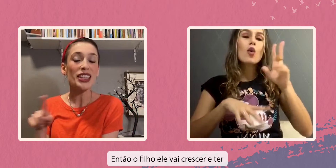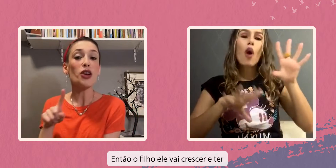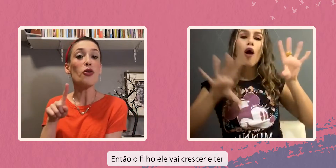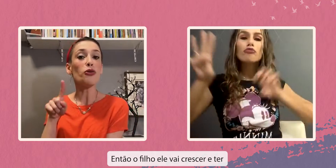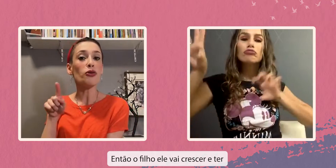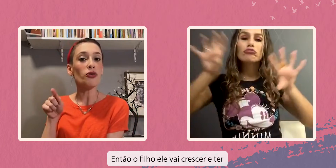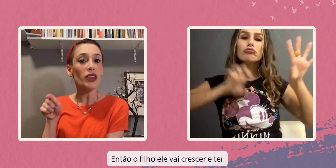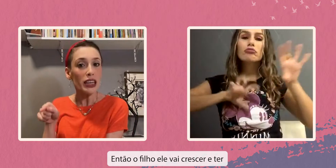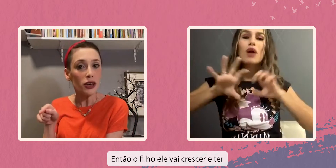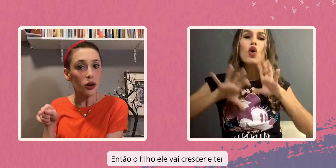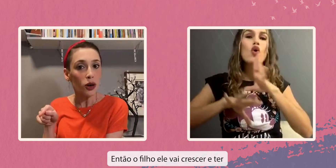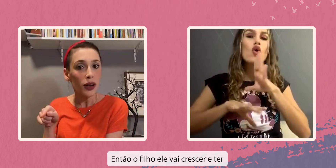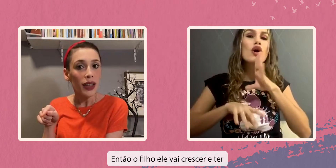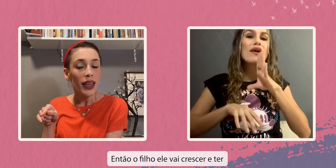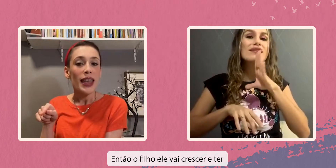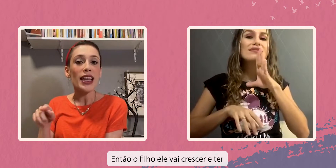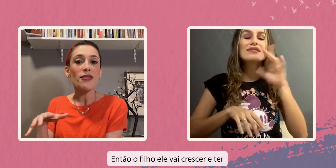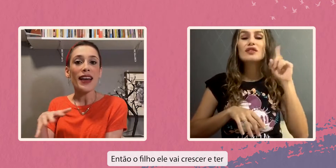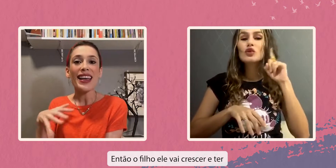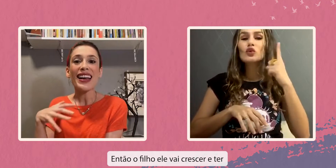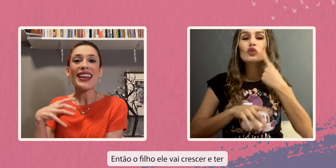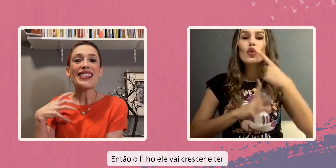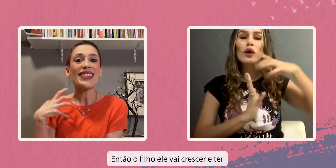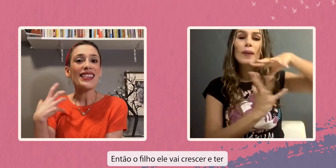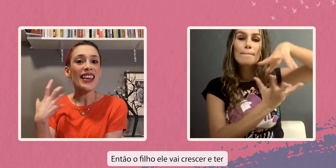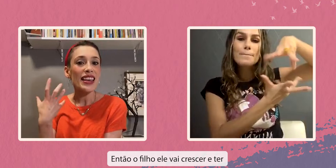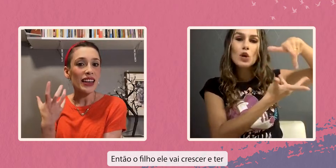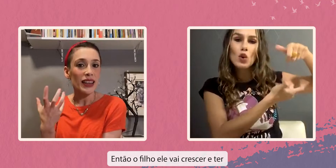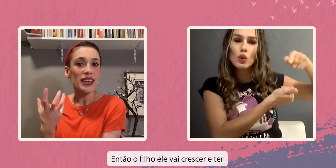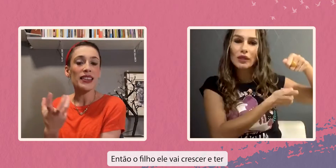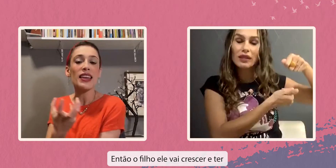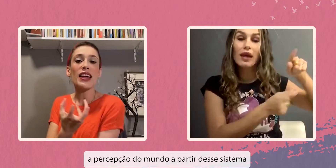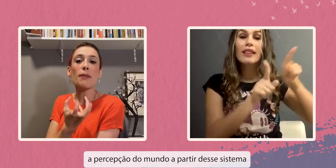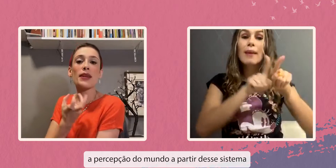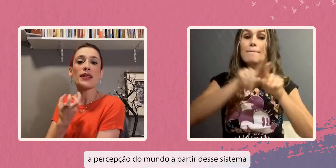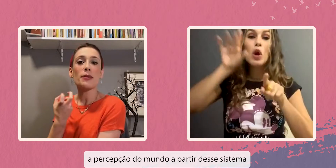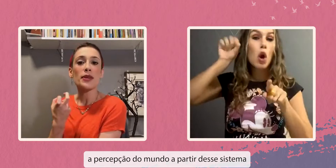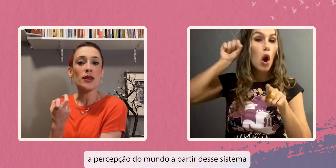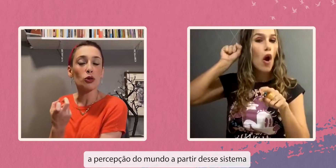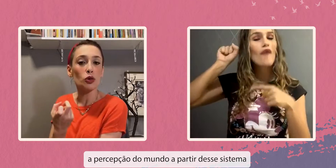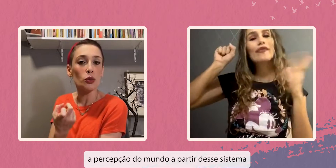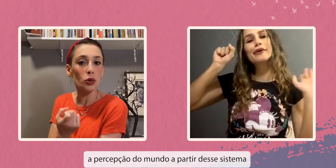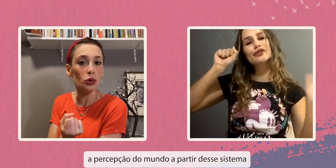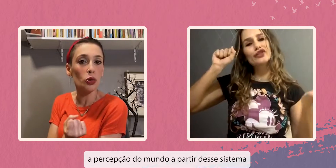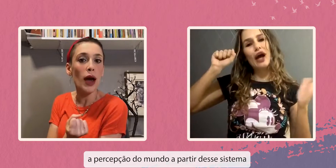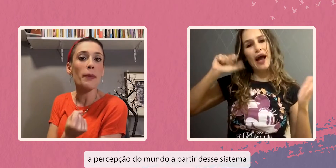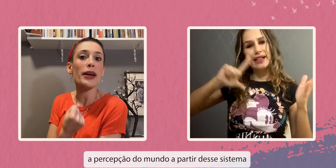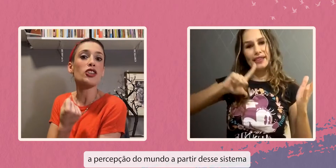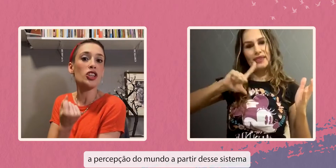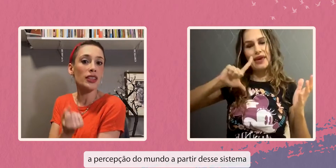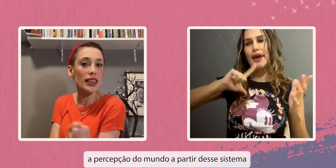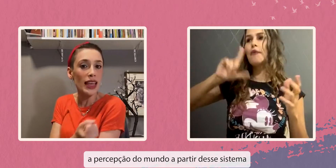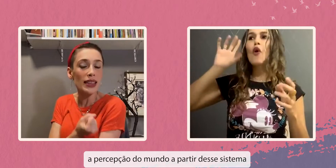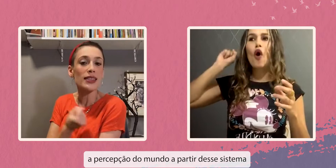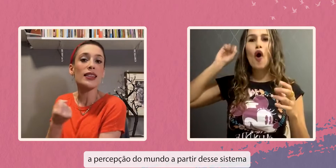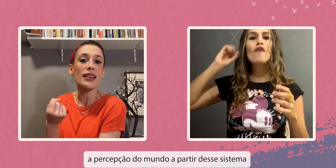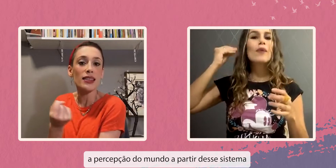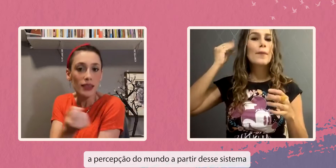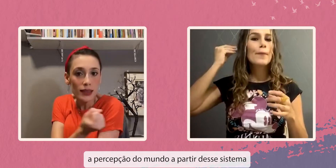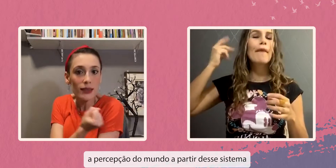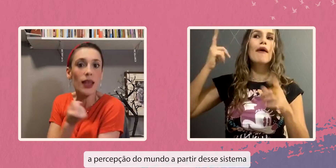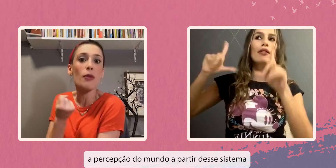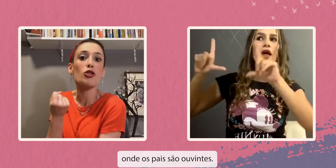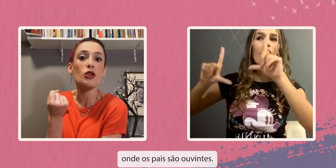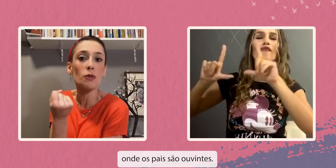ouvinte. Então, o filho, ele vai crescer e ter a percepção do mundo a partir